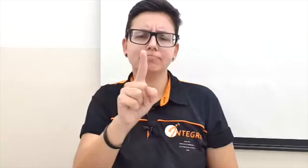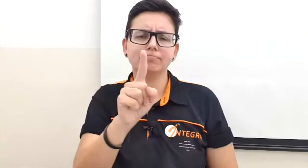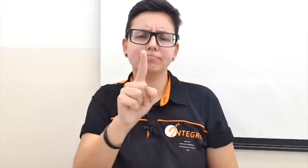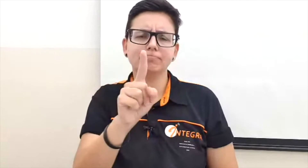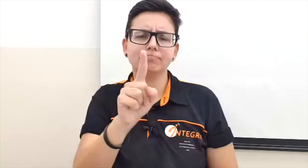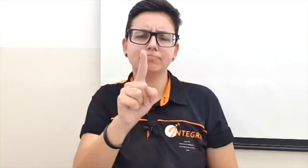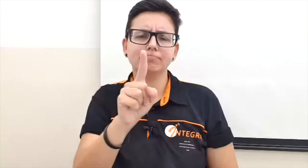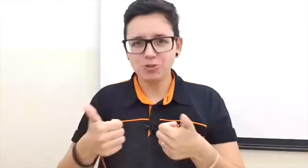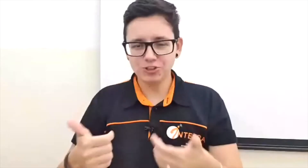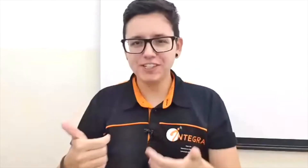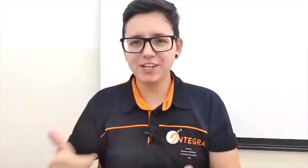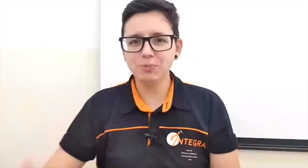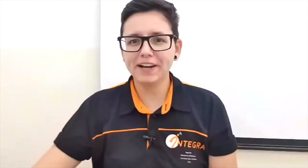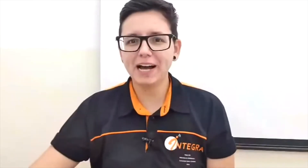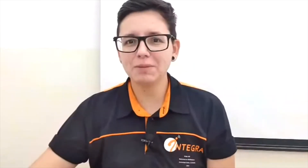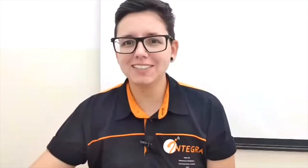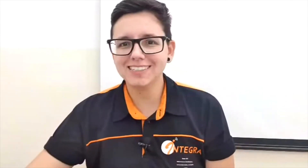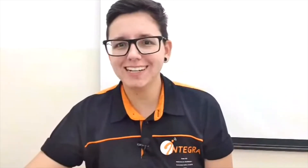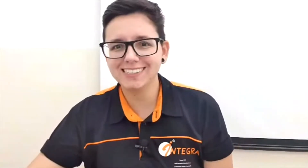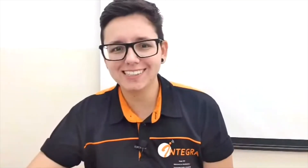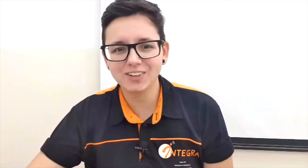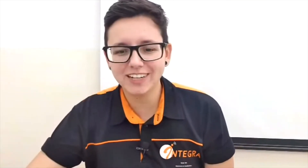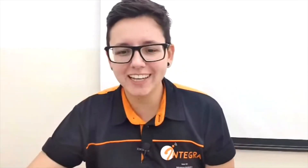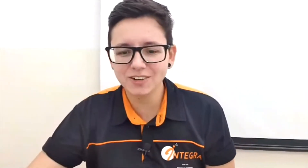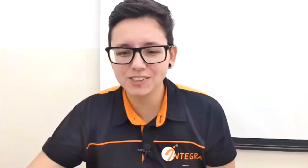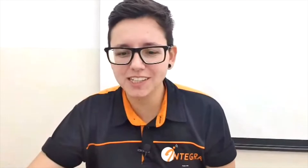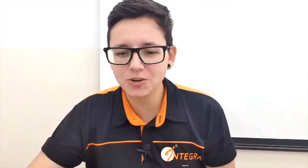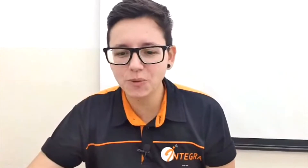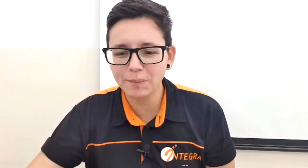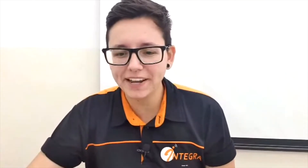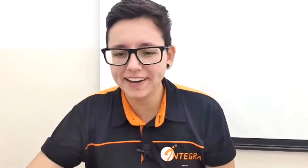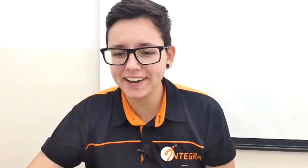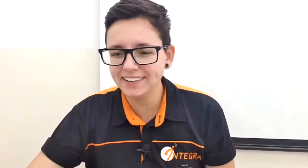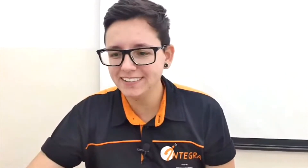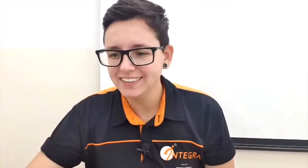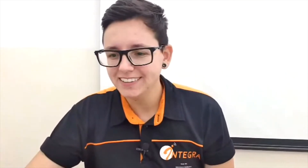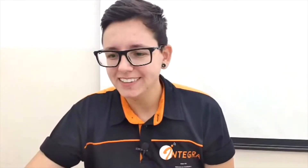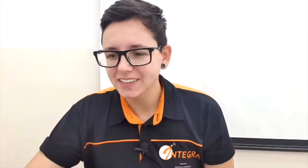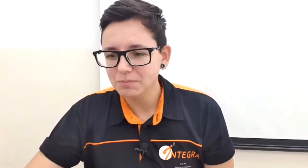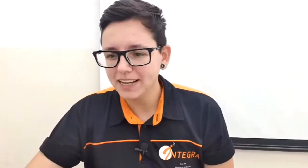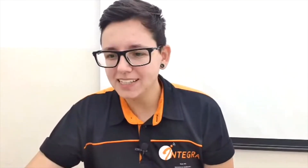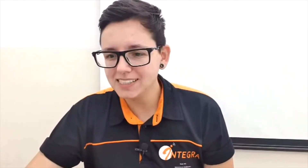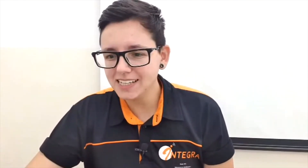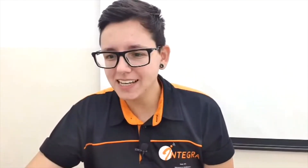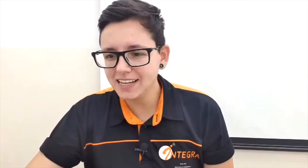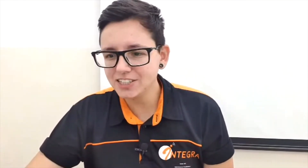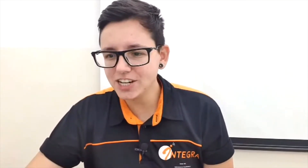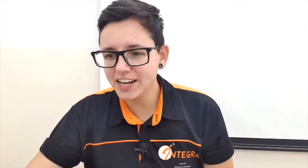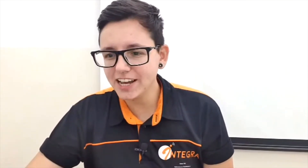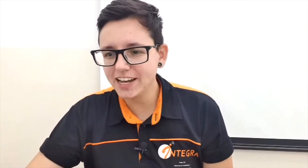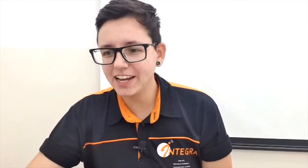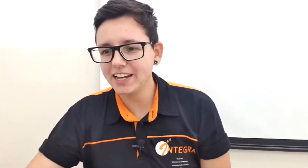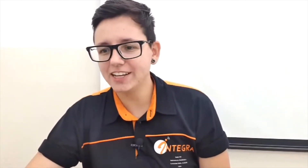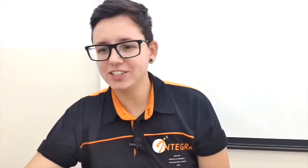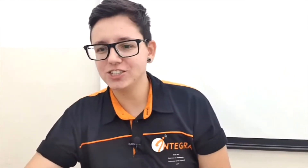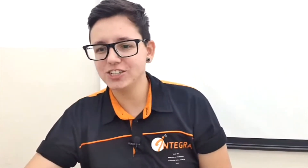Ok? Conseguiu pegar a minha sinalização aqui? Conseguiu compreender? Belezinha,